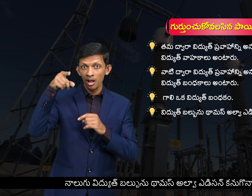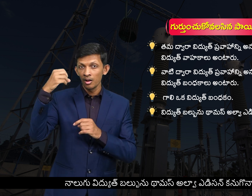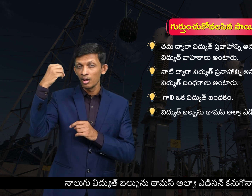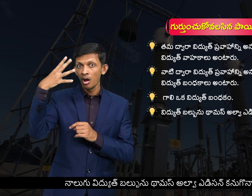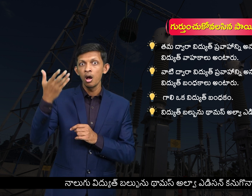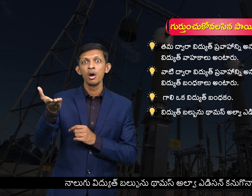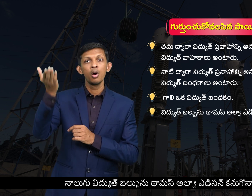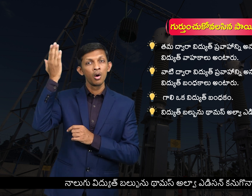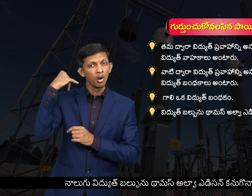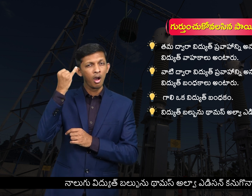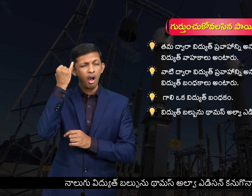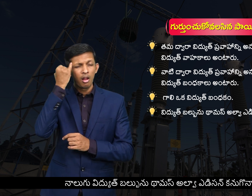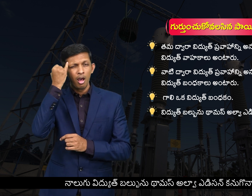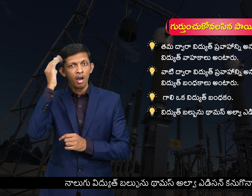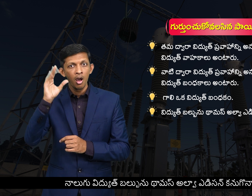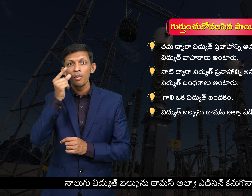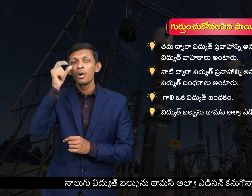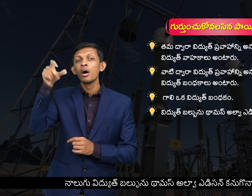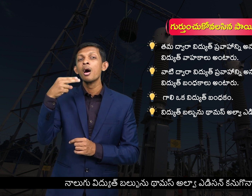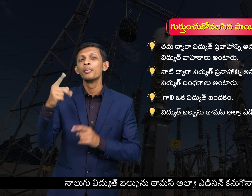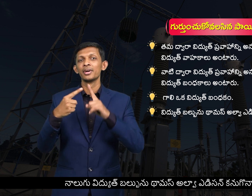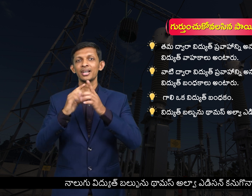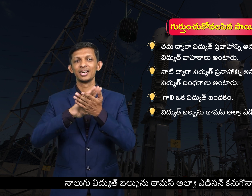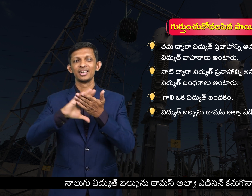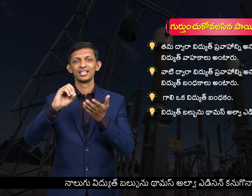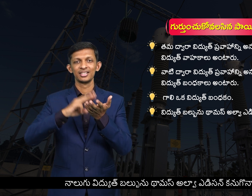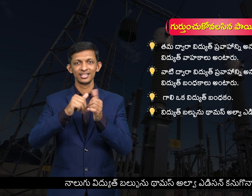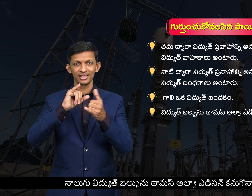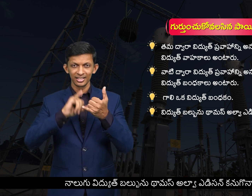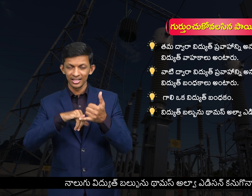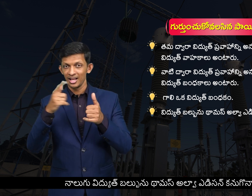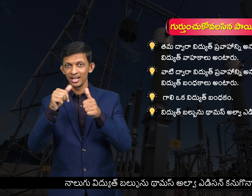4. విద్యుత్ బల్బును థామస్ ఆల్వా ఎడిసన్ కనుగొన్నారు.